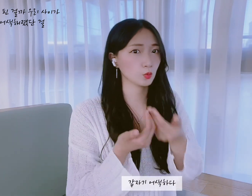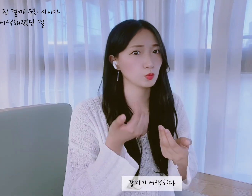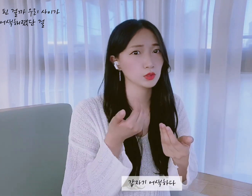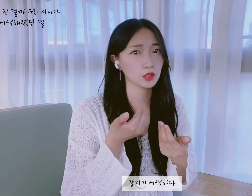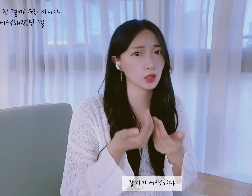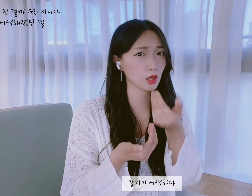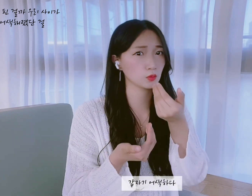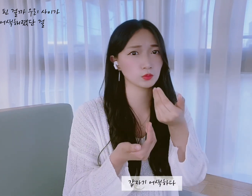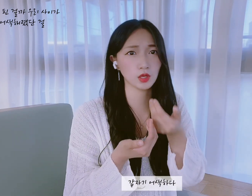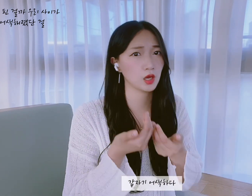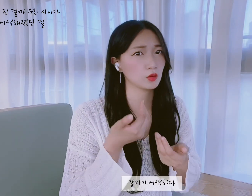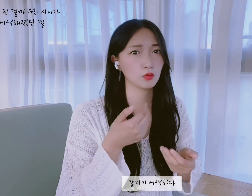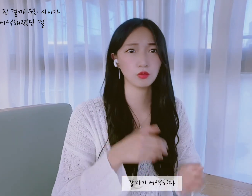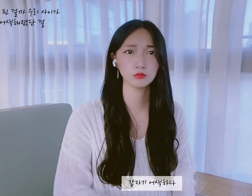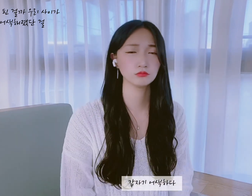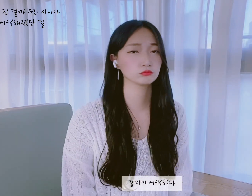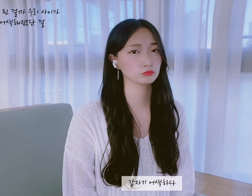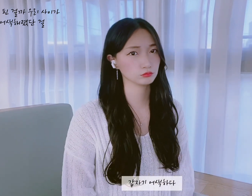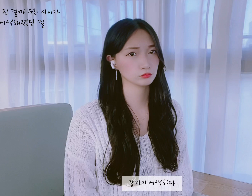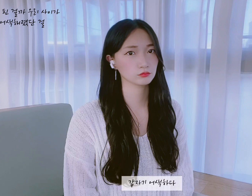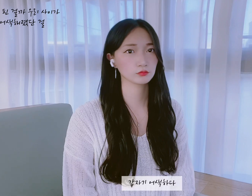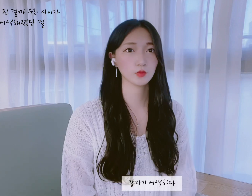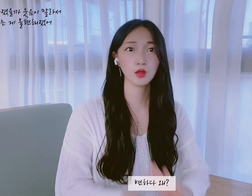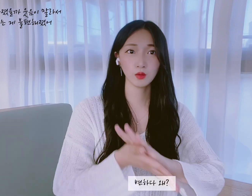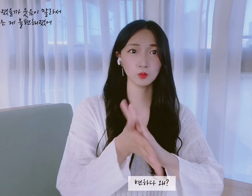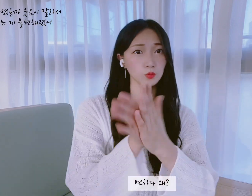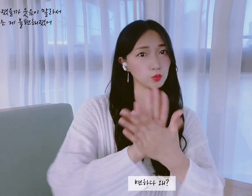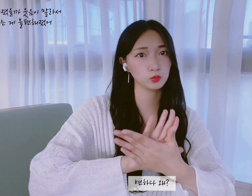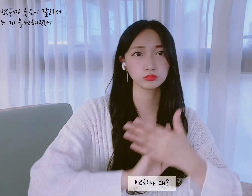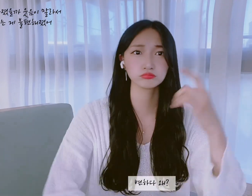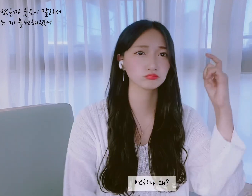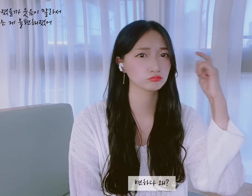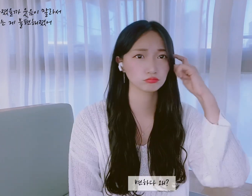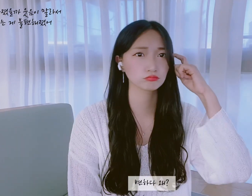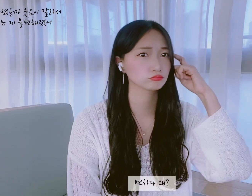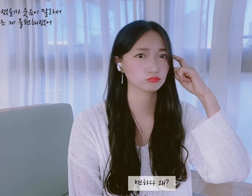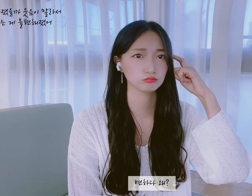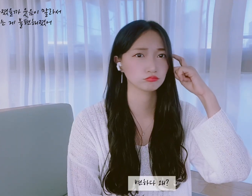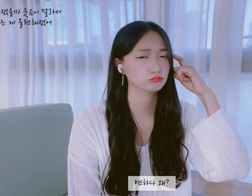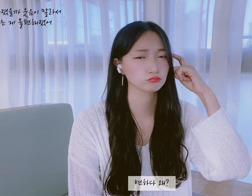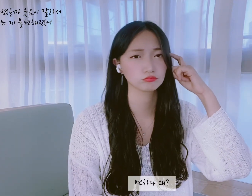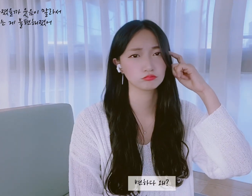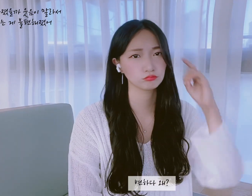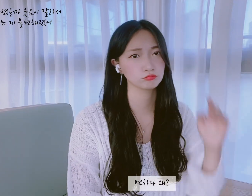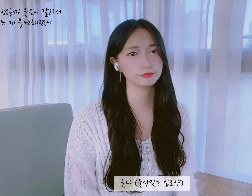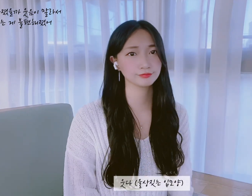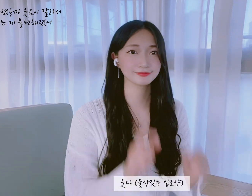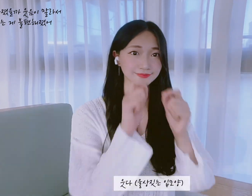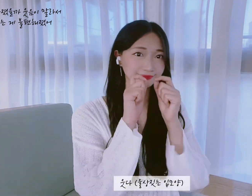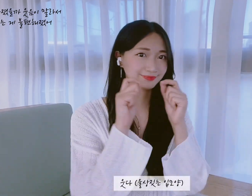어색해졌단 걸 왜 달라졌을까 웃음이 말라서